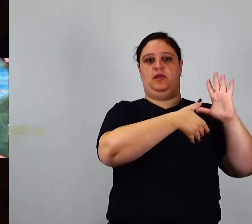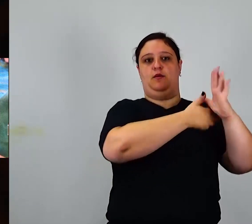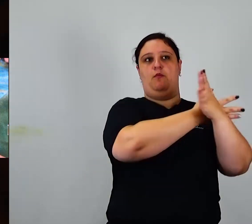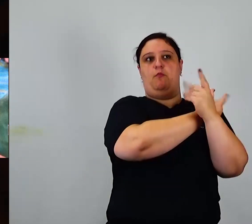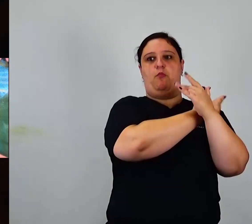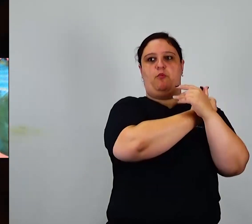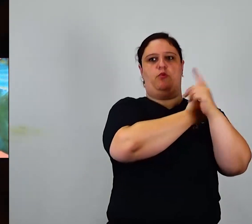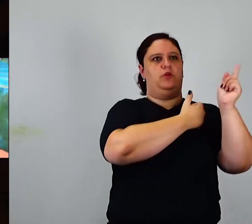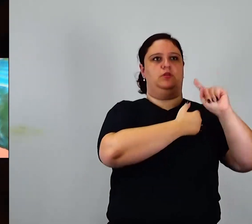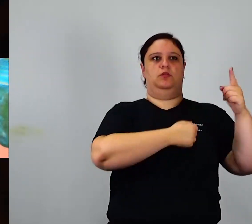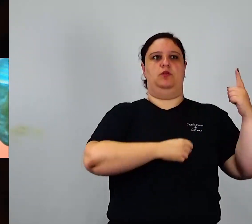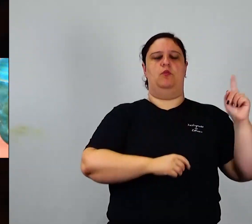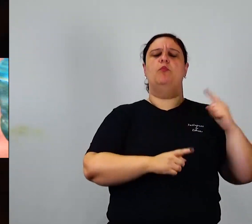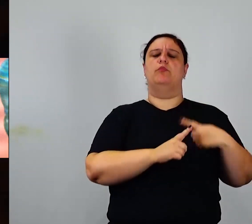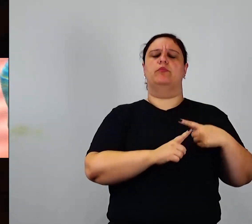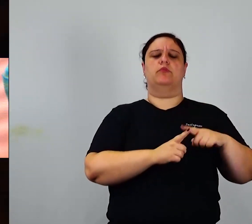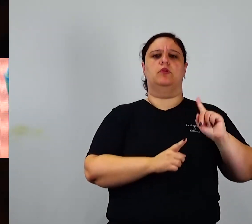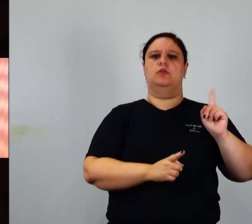borboleta?